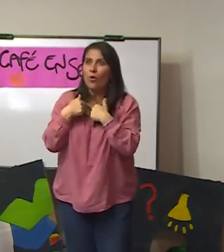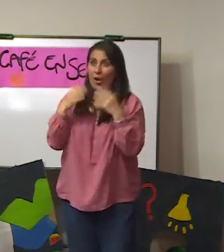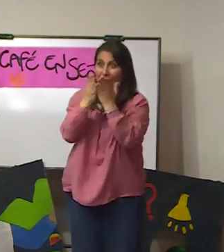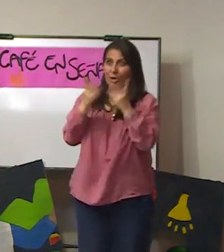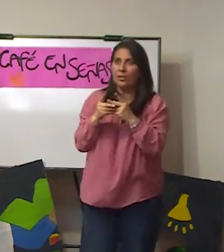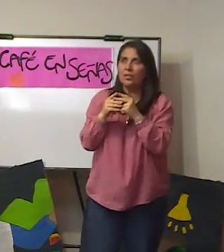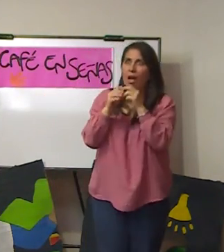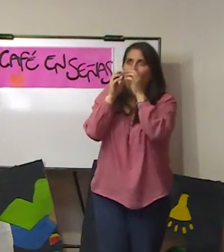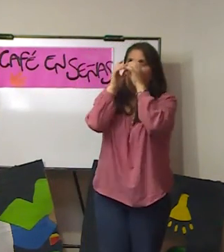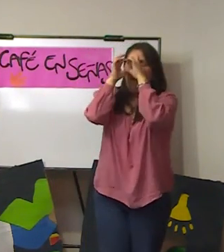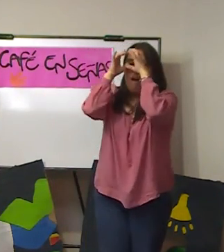esta.